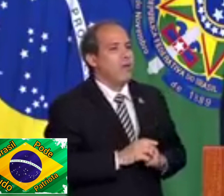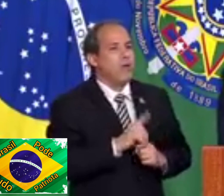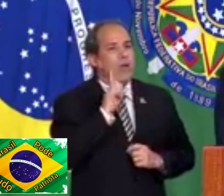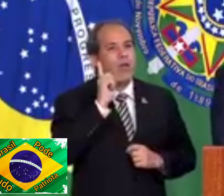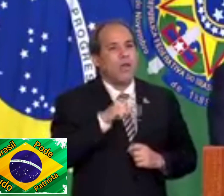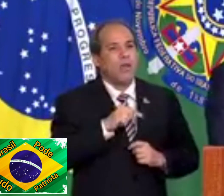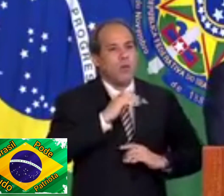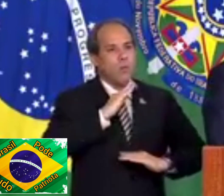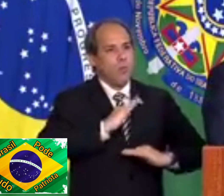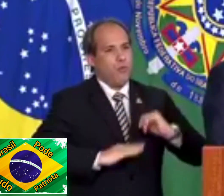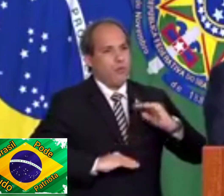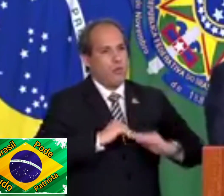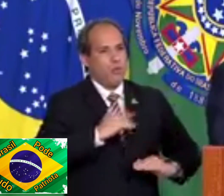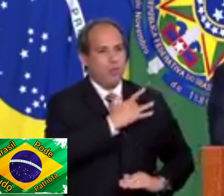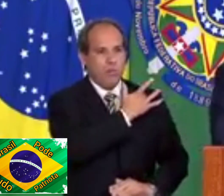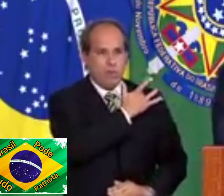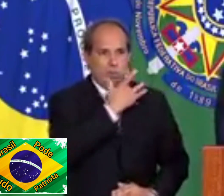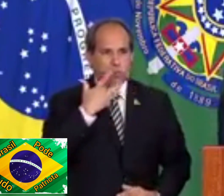são os profissionais de saúde.